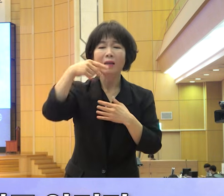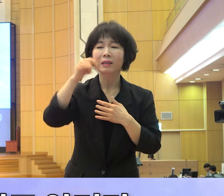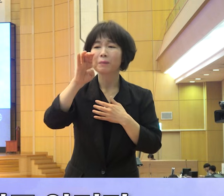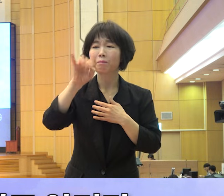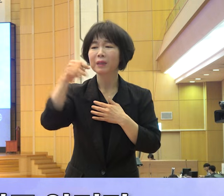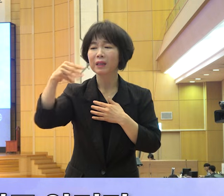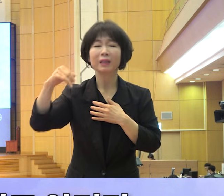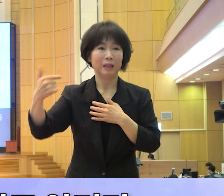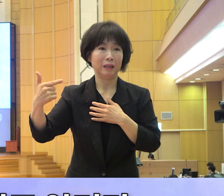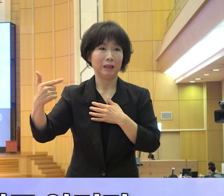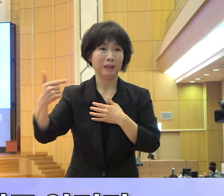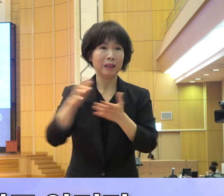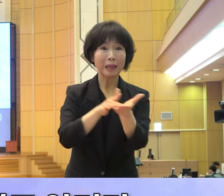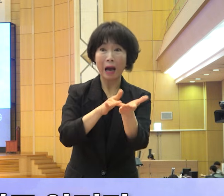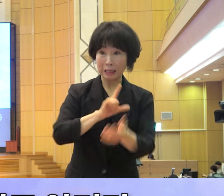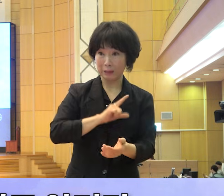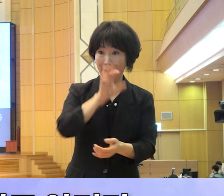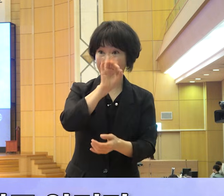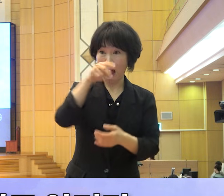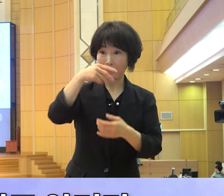아스피린은